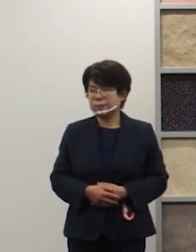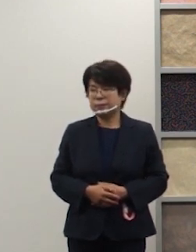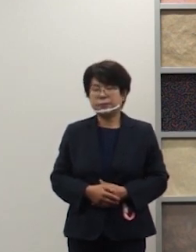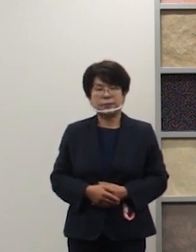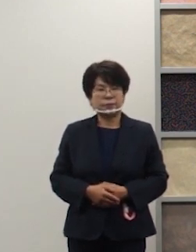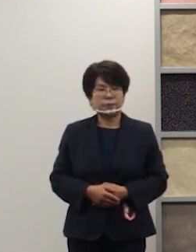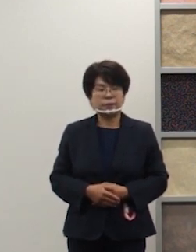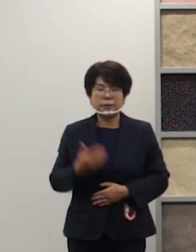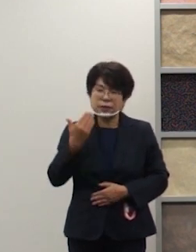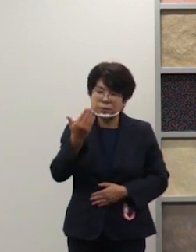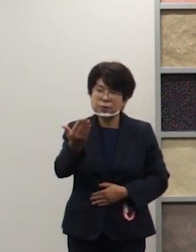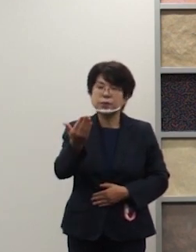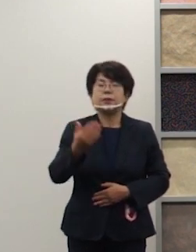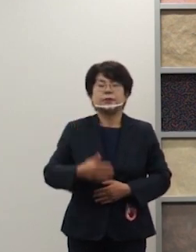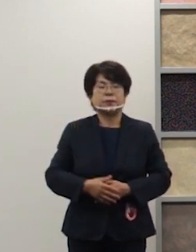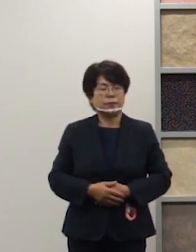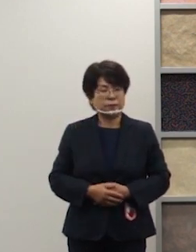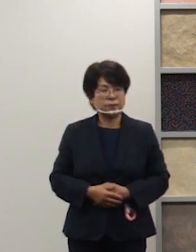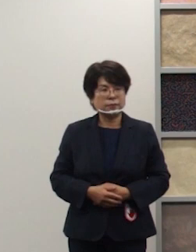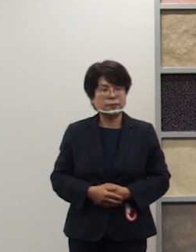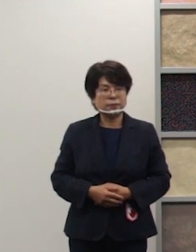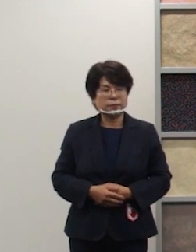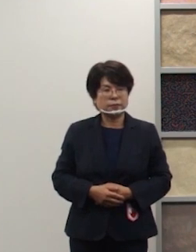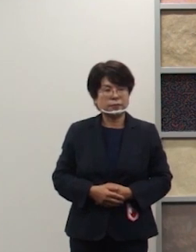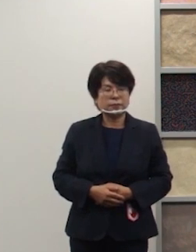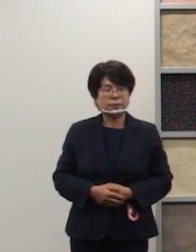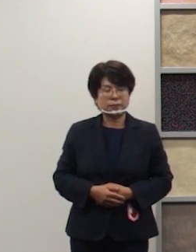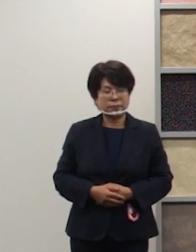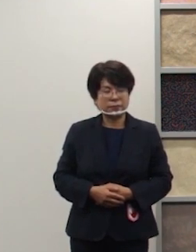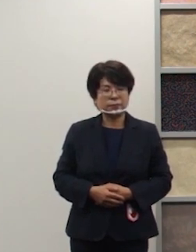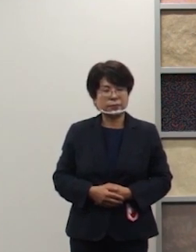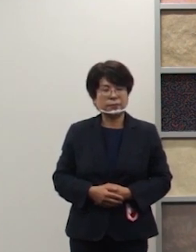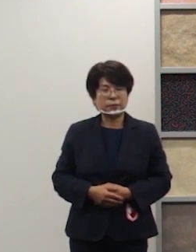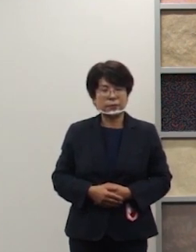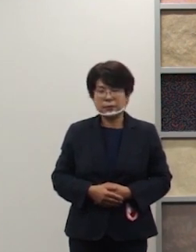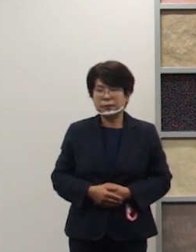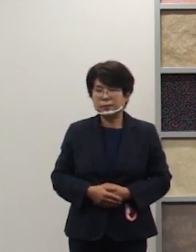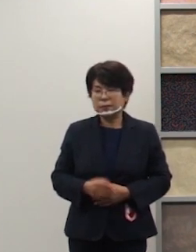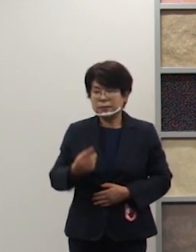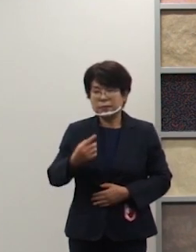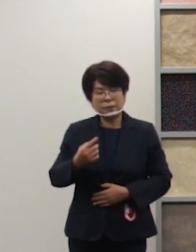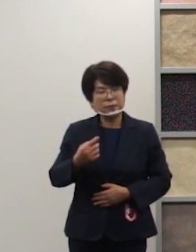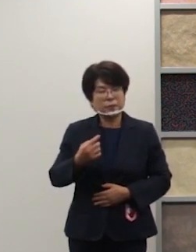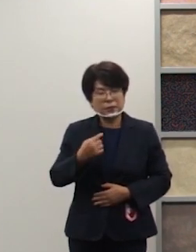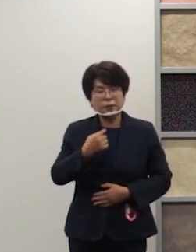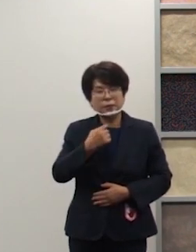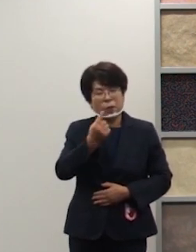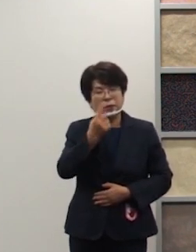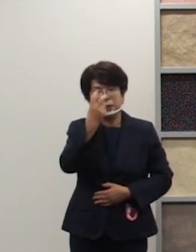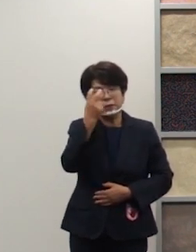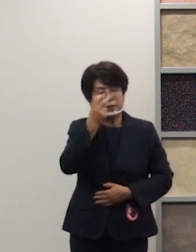朝日さん、 朝日新聞の吉田でございます。先ほどの話の続きでちょっとしつこくて恐縮です。